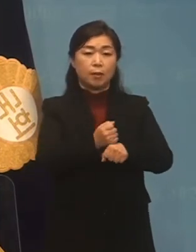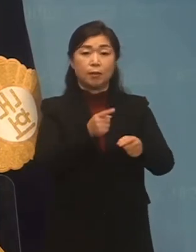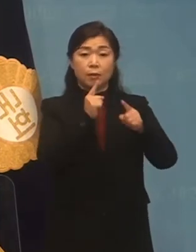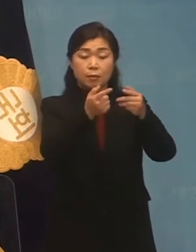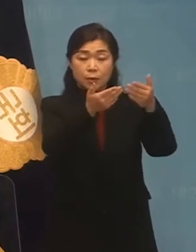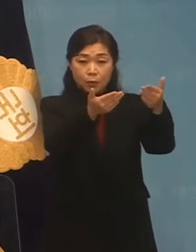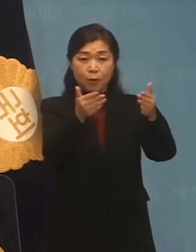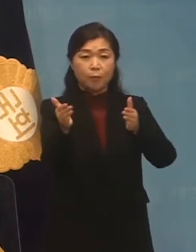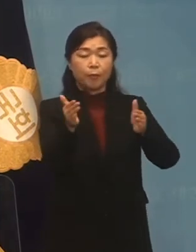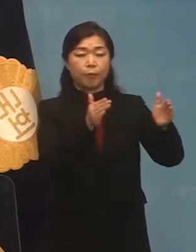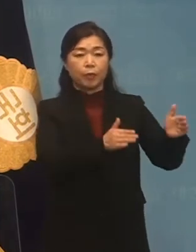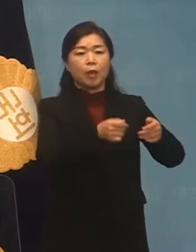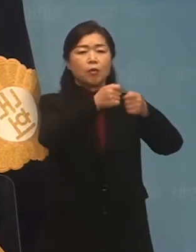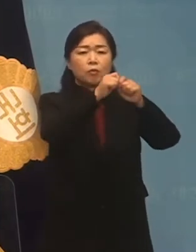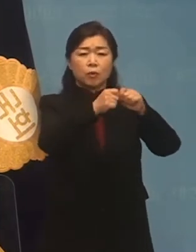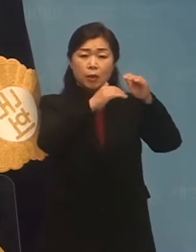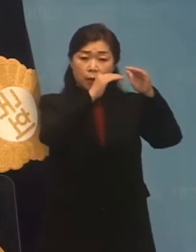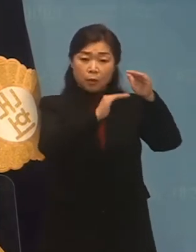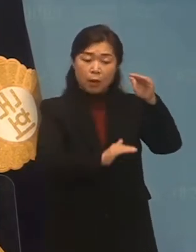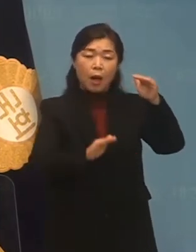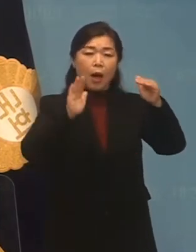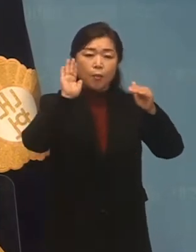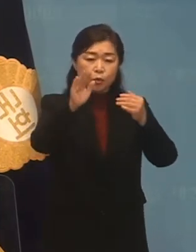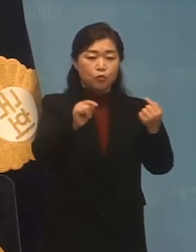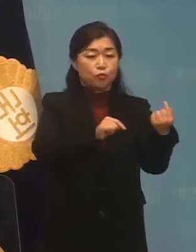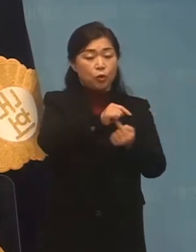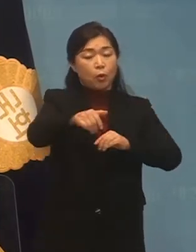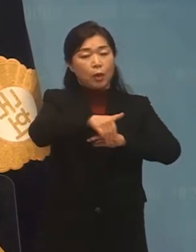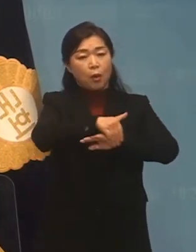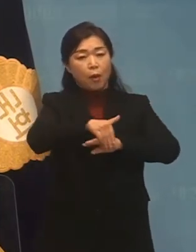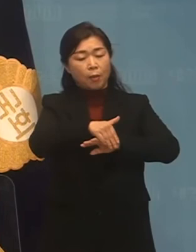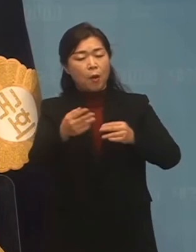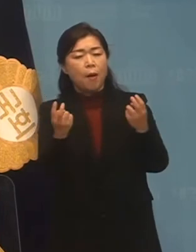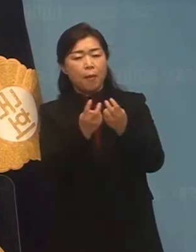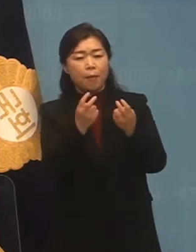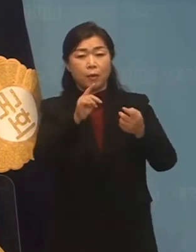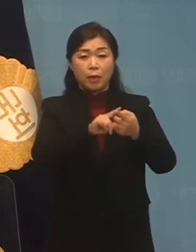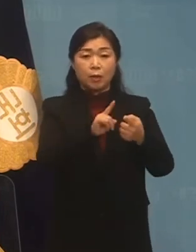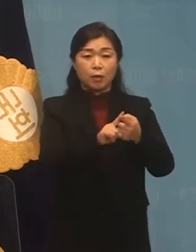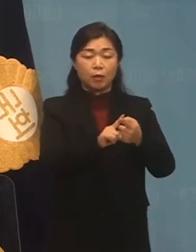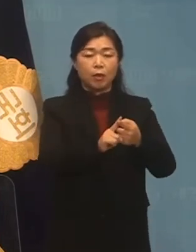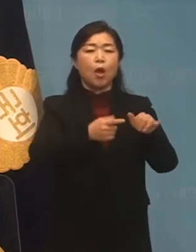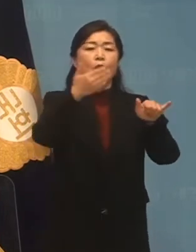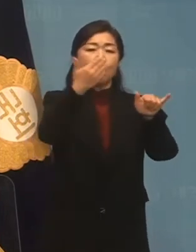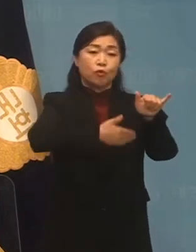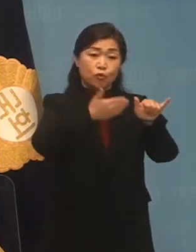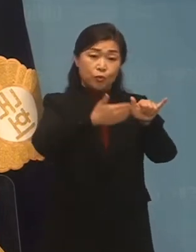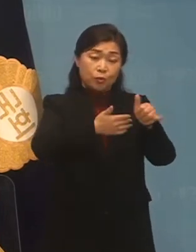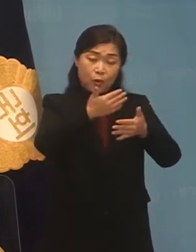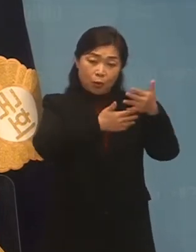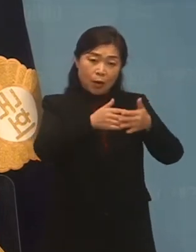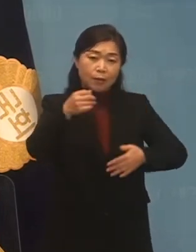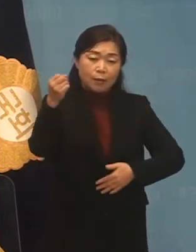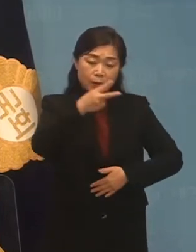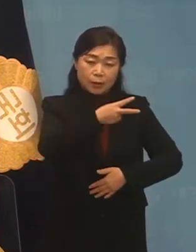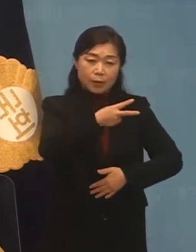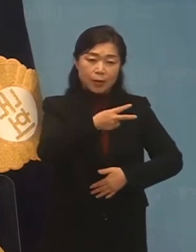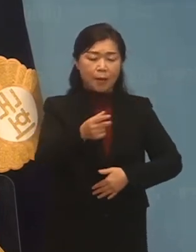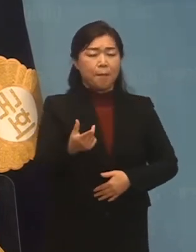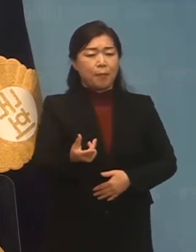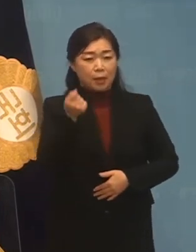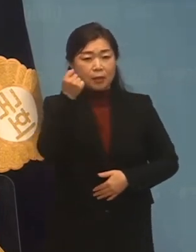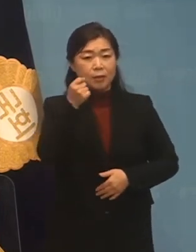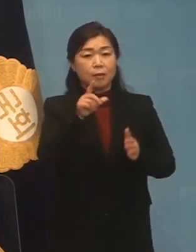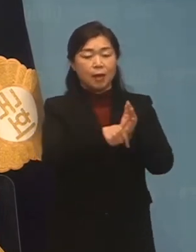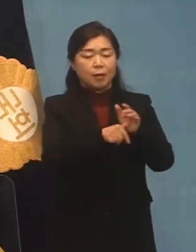말씀드리고요. 상세한 앞으로의 운영 계획과 참여 방법에 대해서는 유튜브 영상으로 다시 빠른